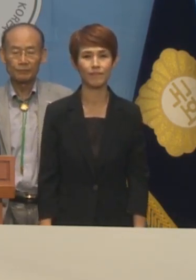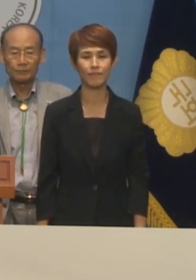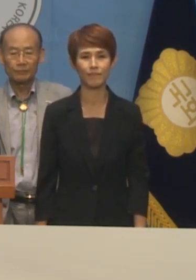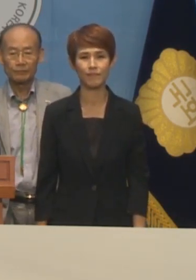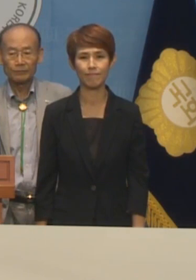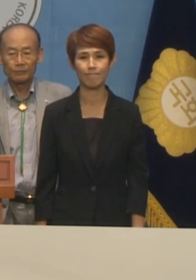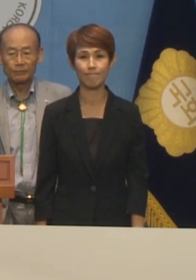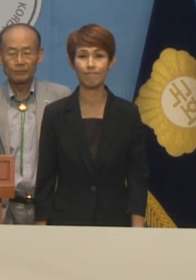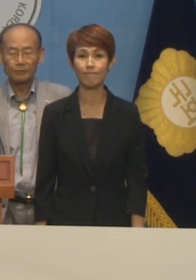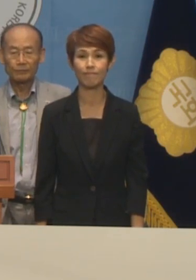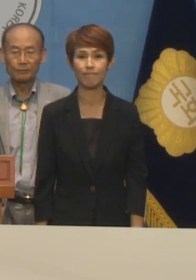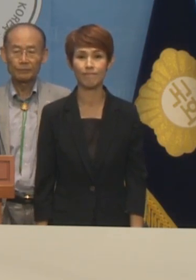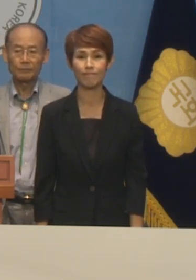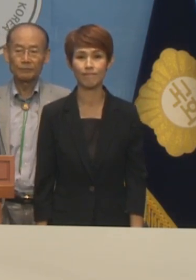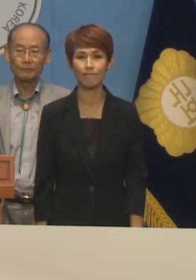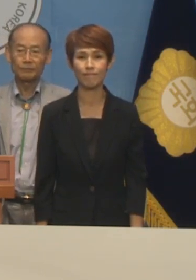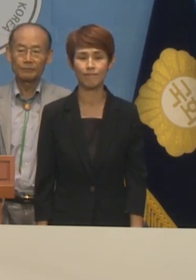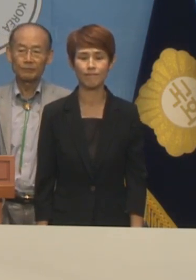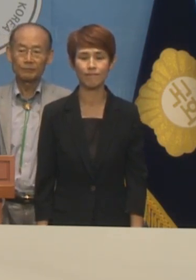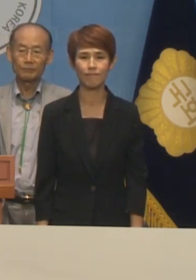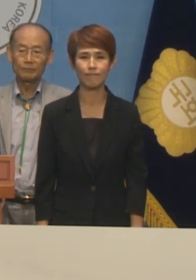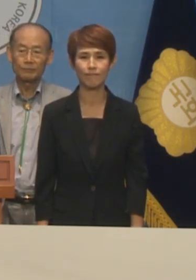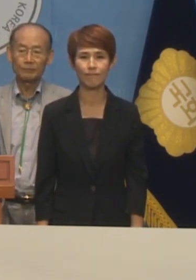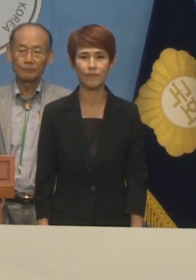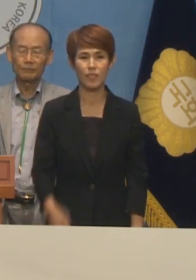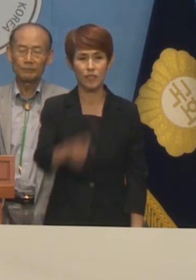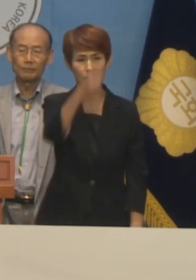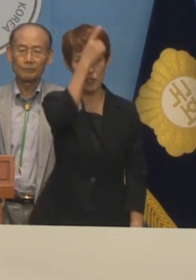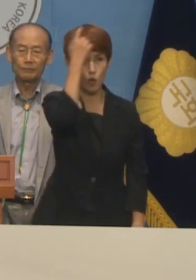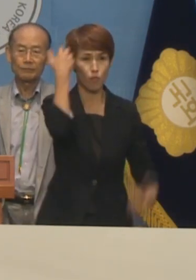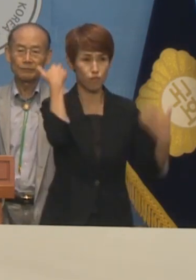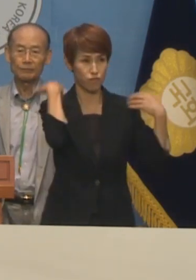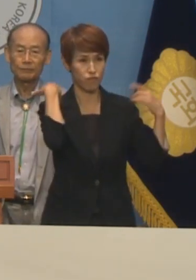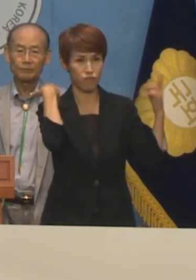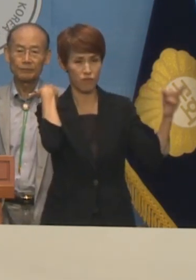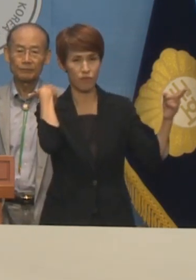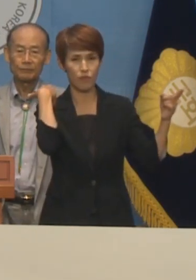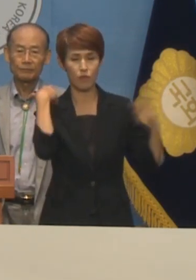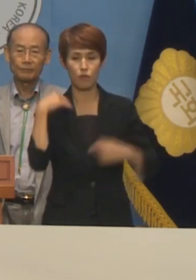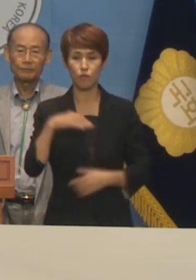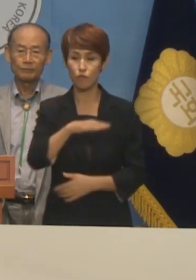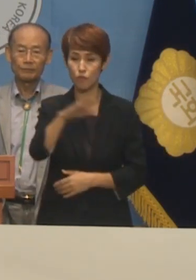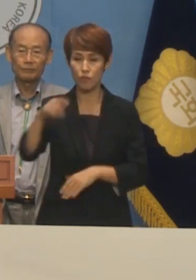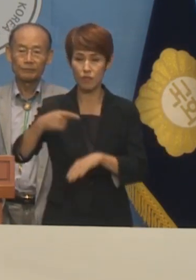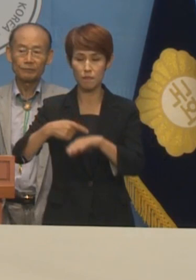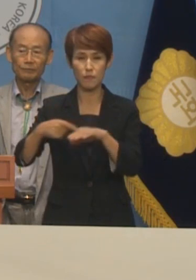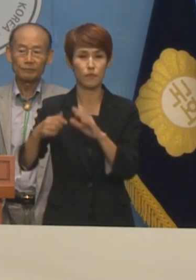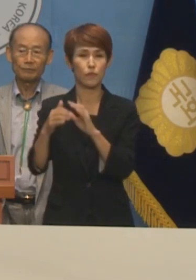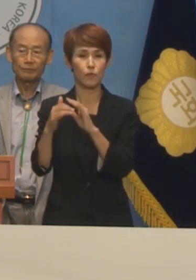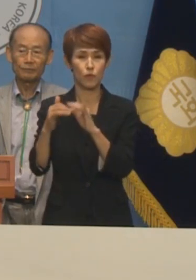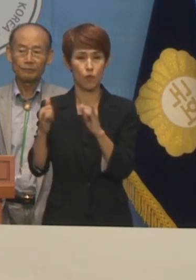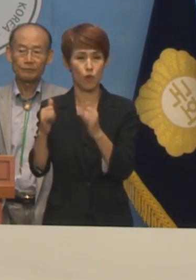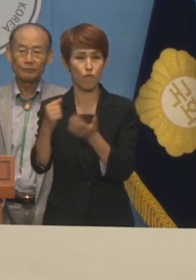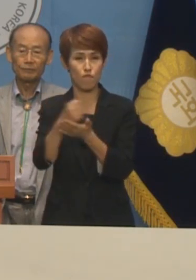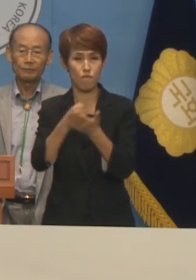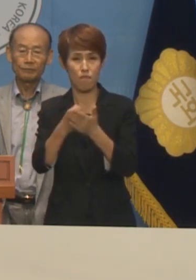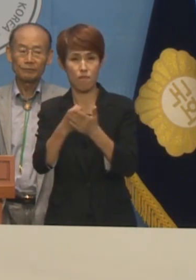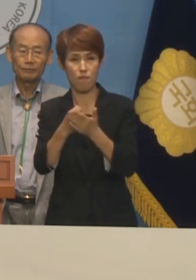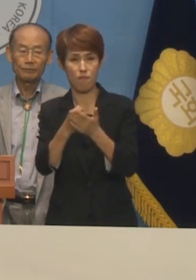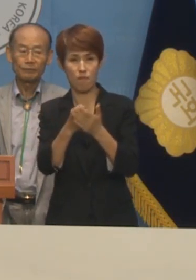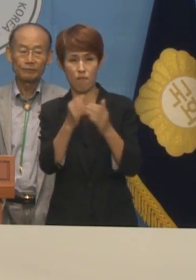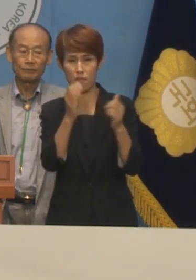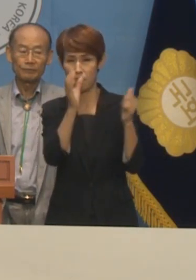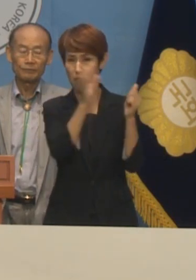정부에다가 우리 민족의 운명과 전쟁이 일어나면 초토화되는 이